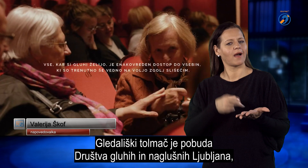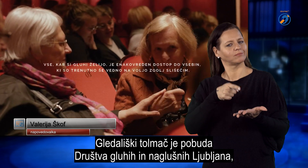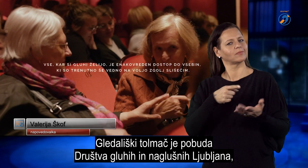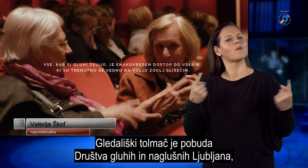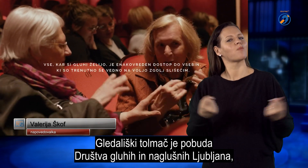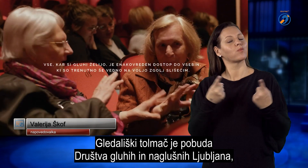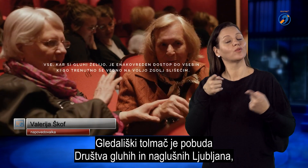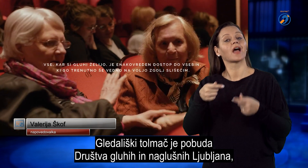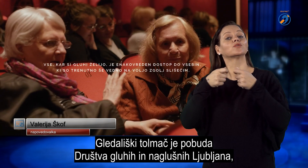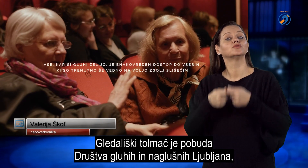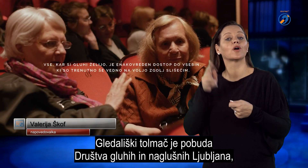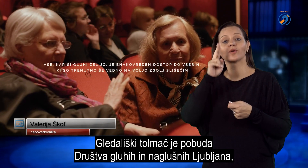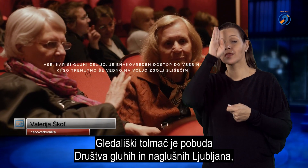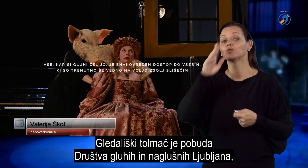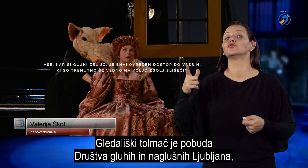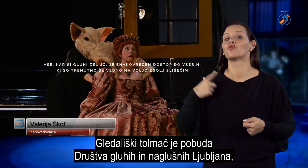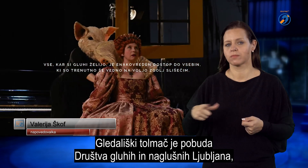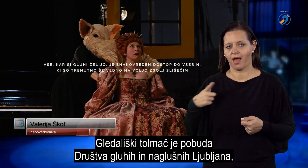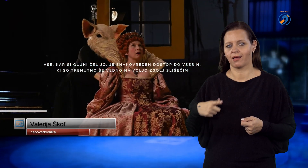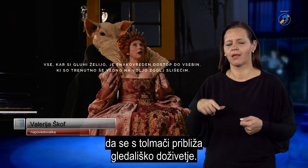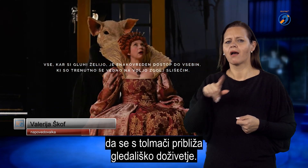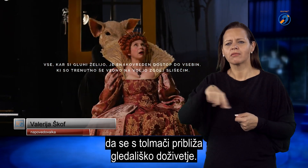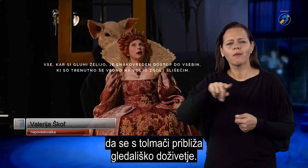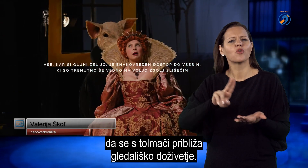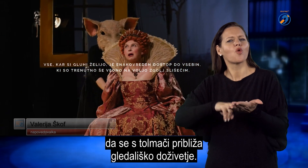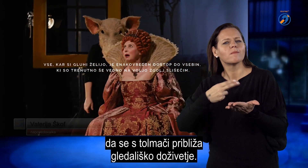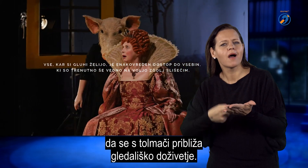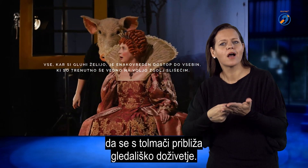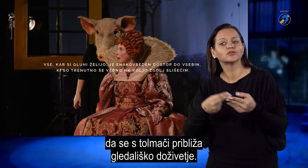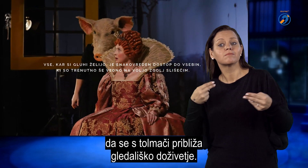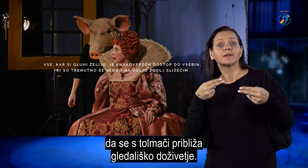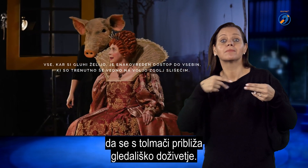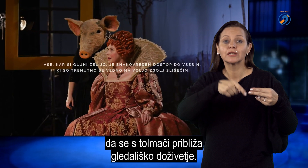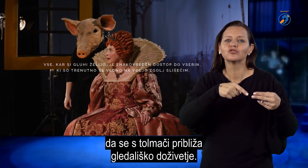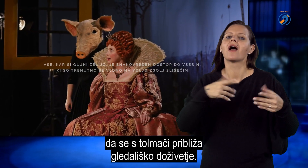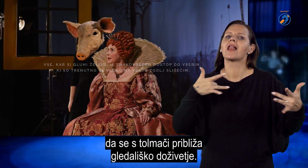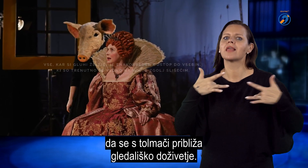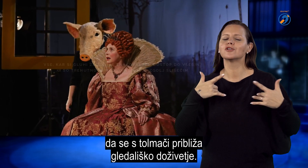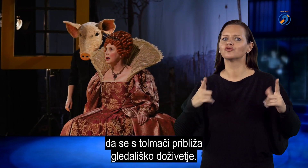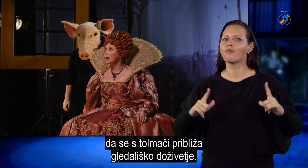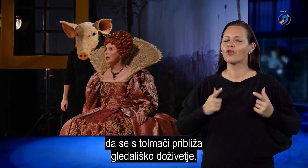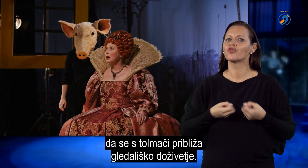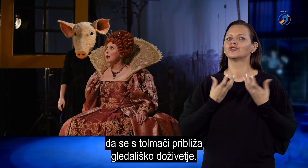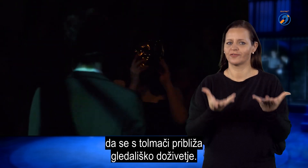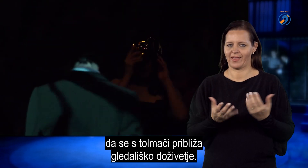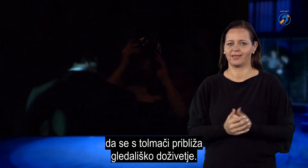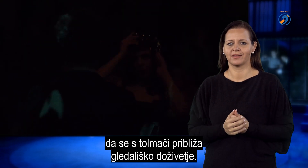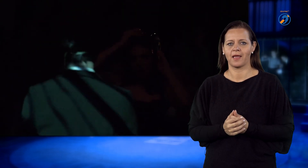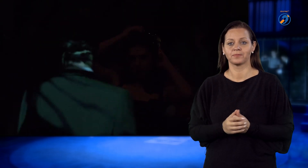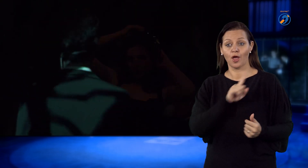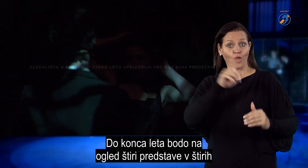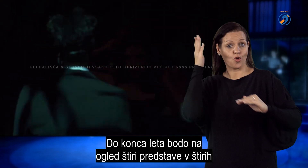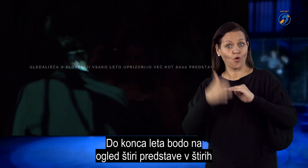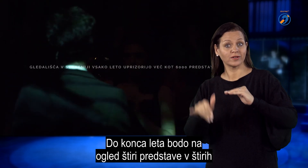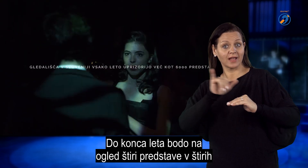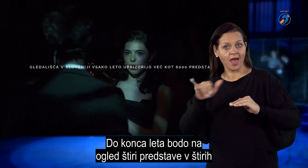Gledališki tolmač je pobuda Društva gluhih in naglušnih Ljubljana, da se s tolmači približa gledališko doživetje.